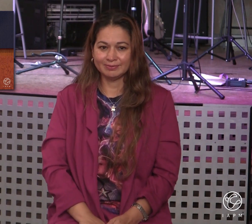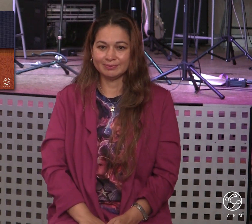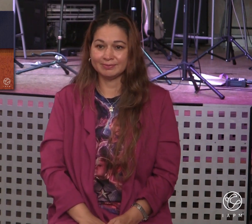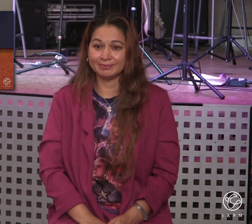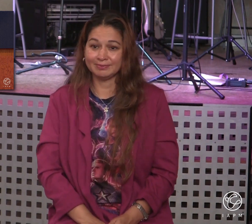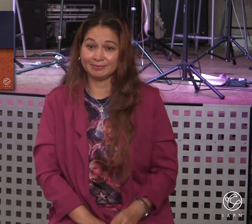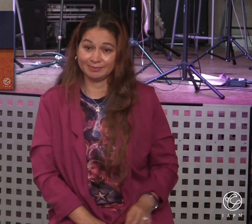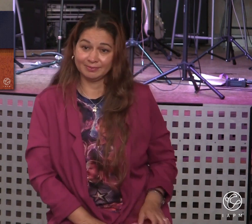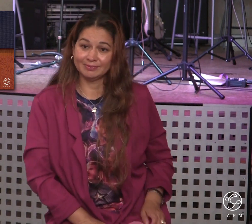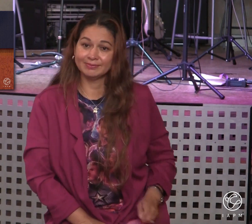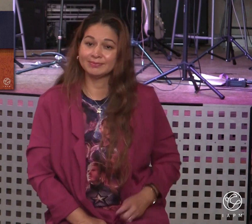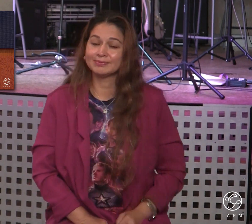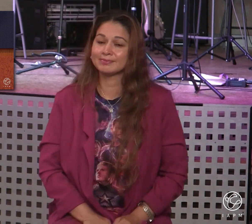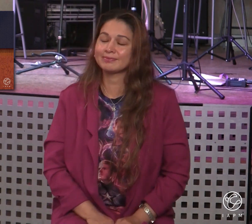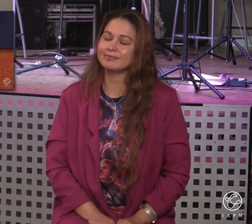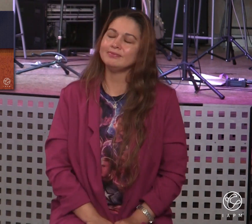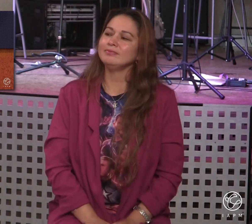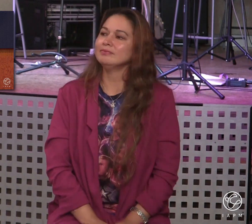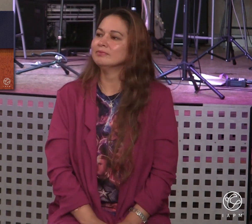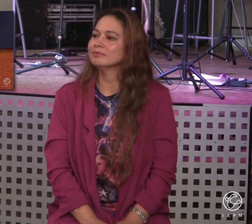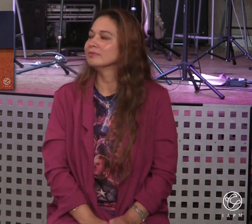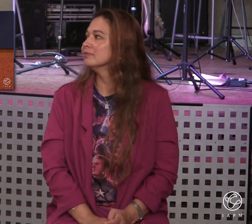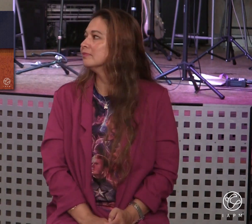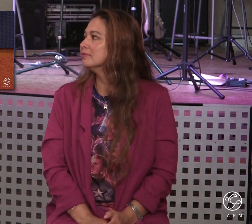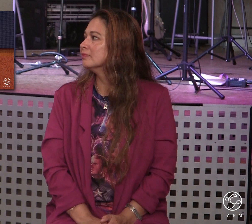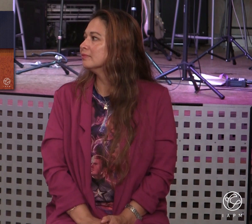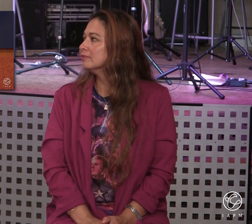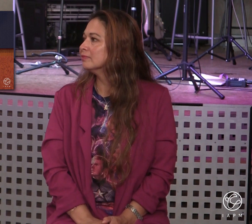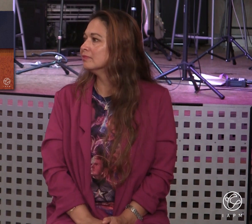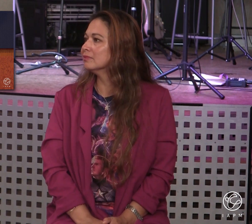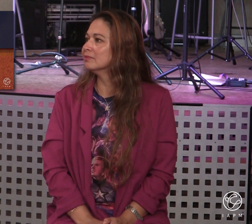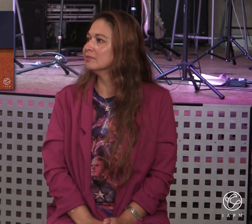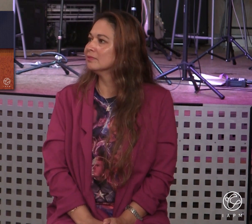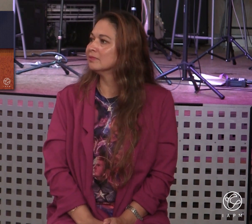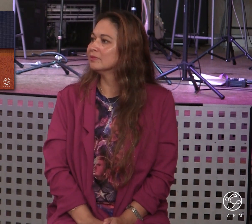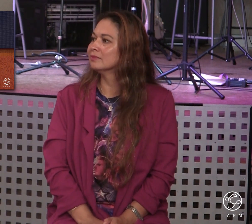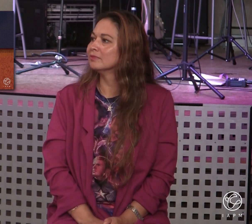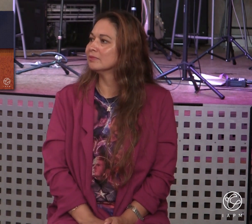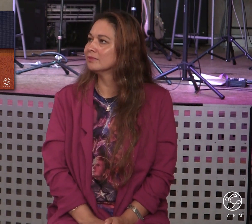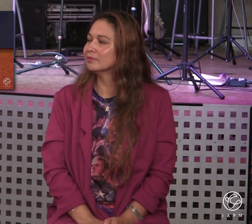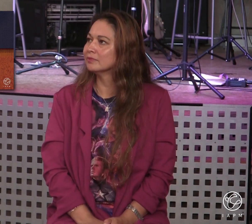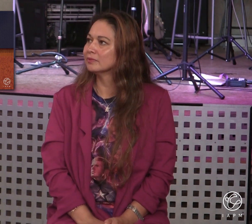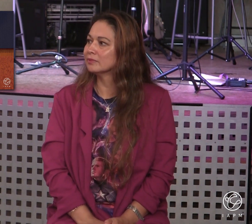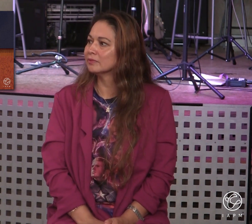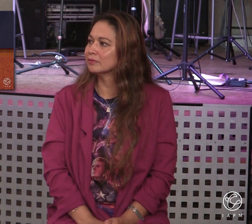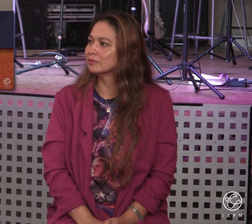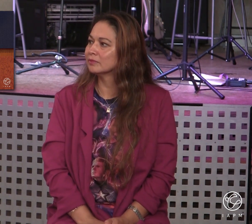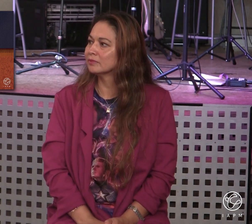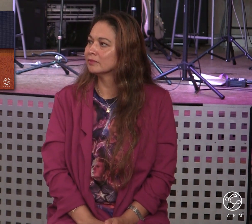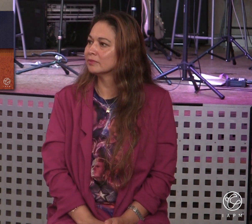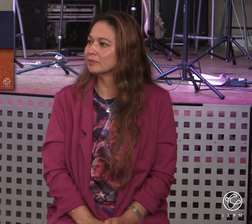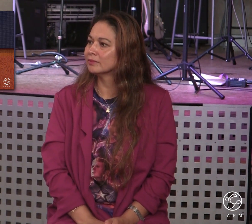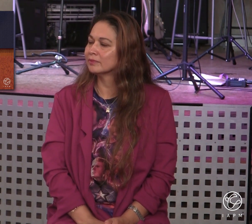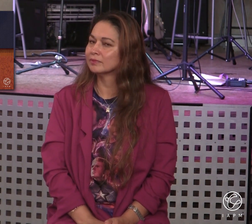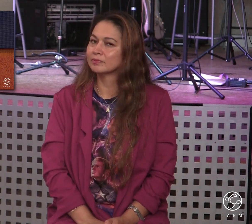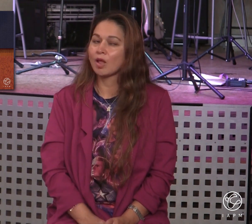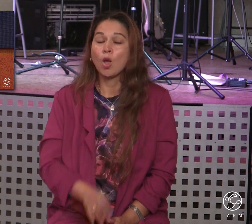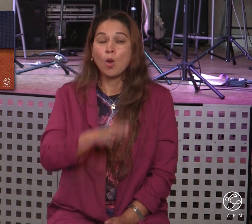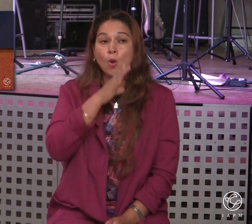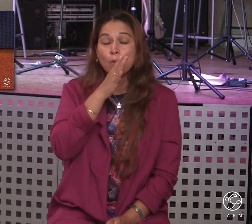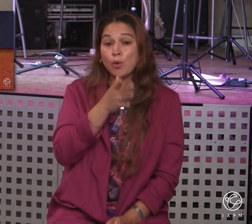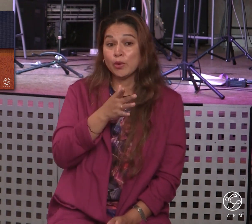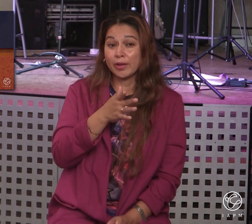aspecto físico puede que preguntaran, oye, pero ¿dónde ha salido este hombre? ¿Pero realmente es Jesús el hijo de María y José? ¿O